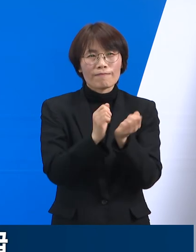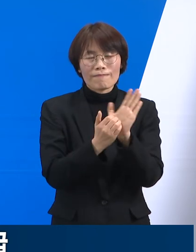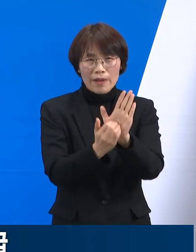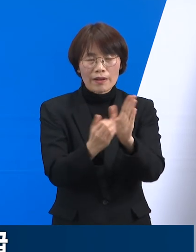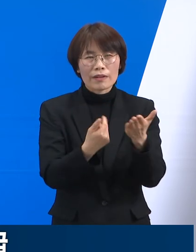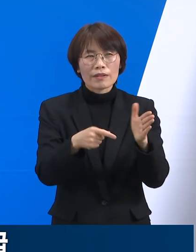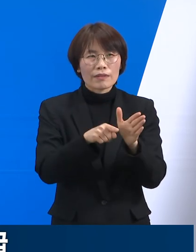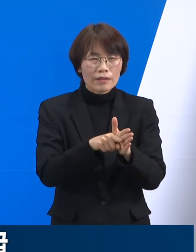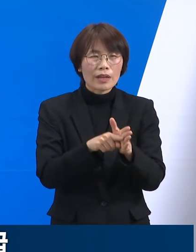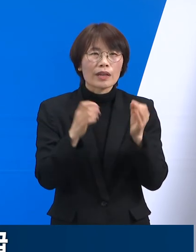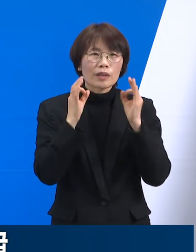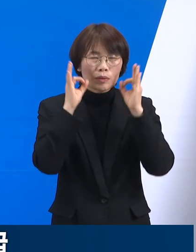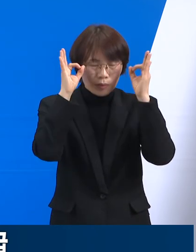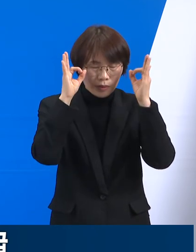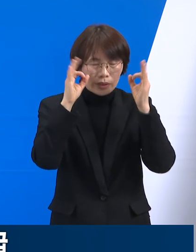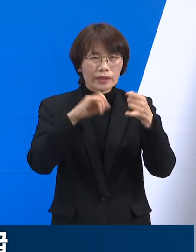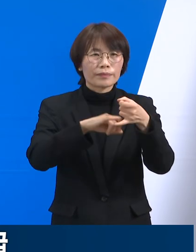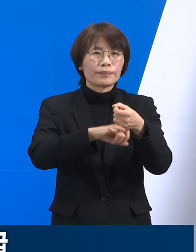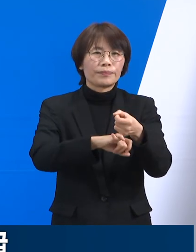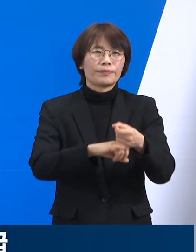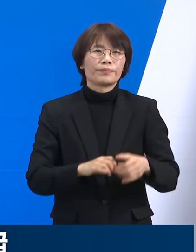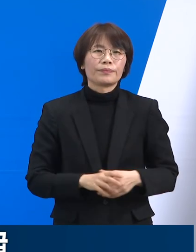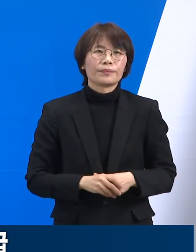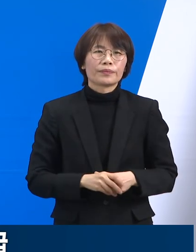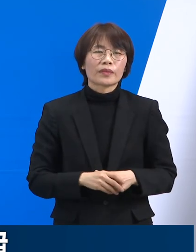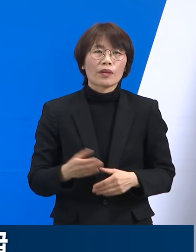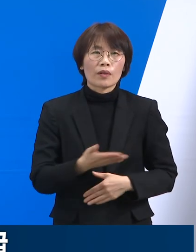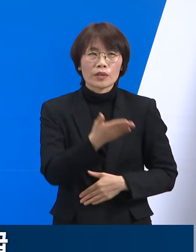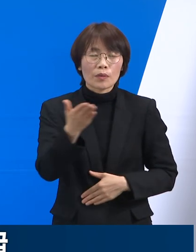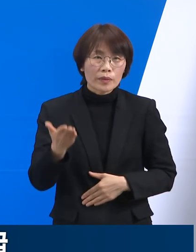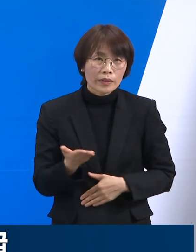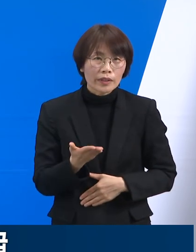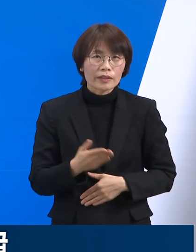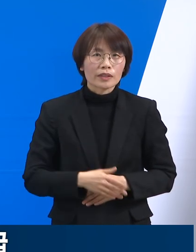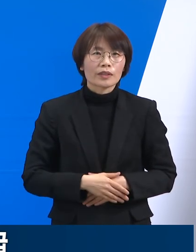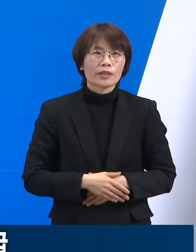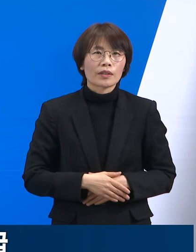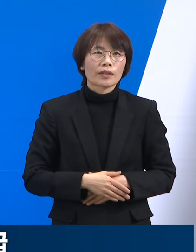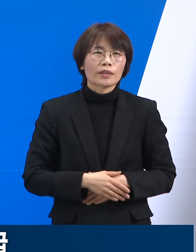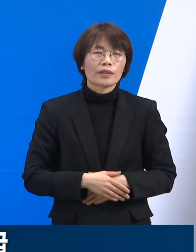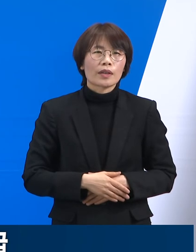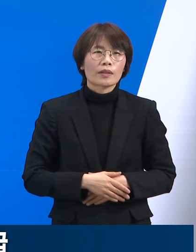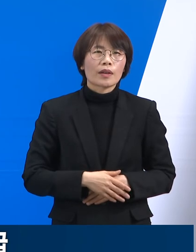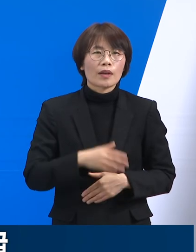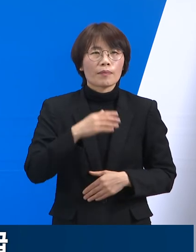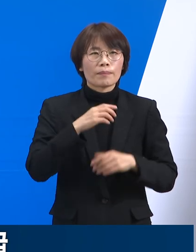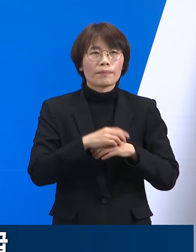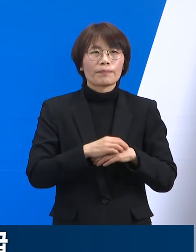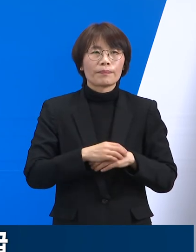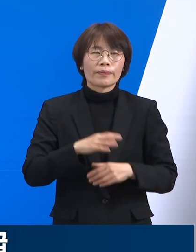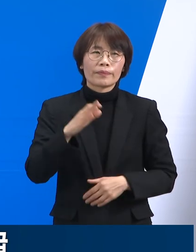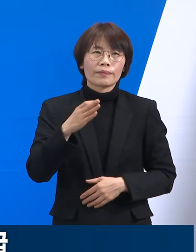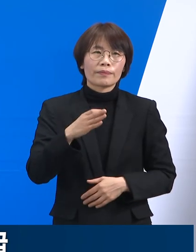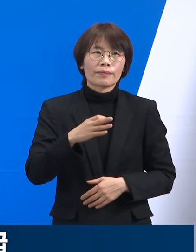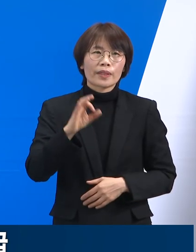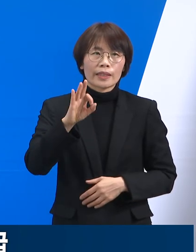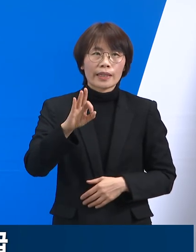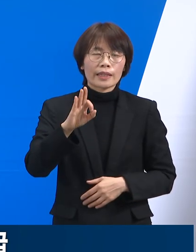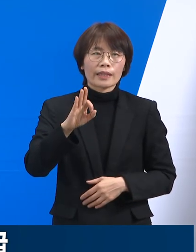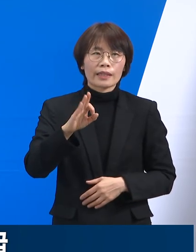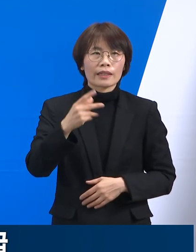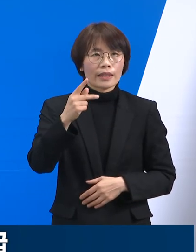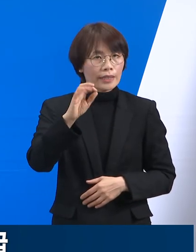수 있도록 최선을 다하겠습니다. 도민 여러분들께서도 KF80 이상 마스크를 착용하시는 등